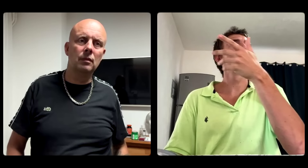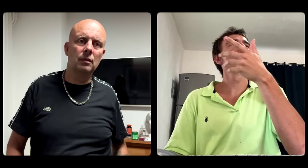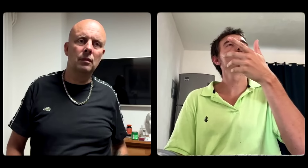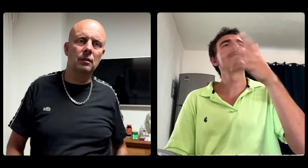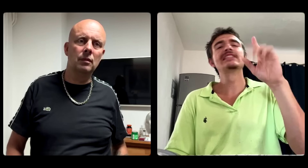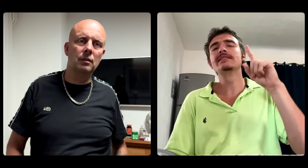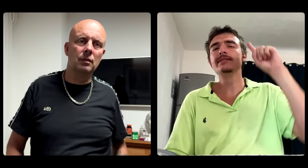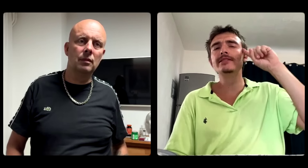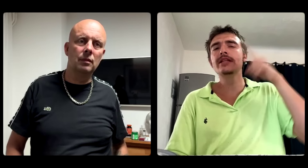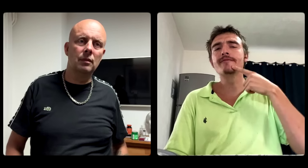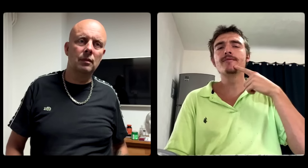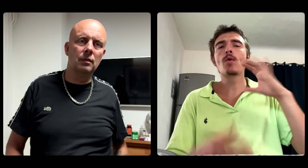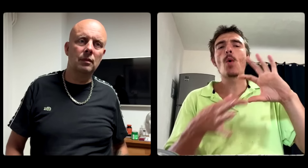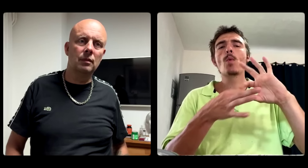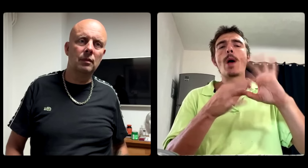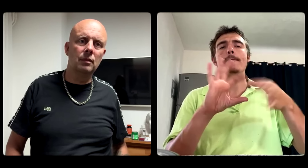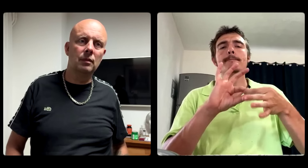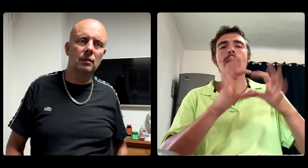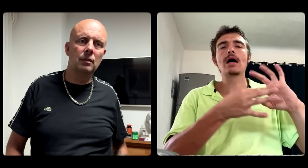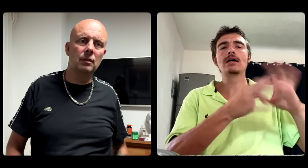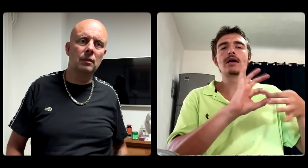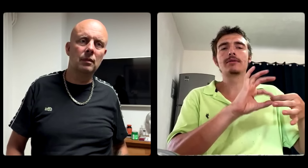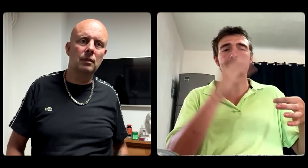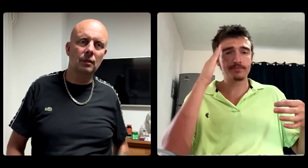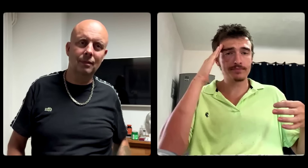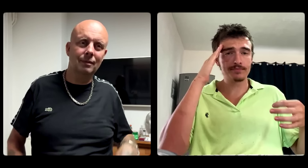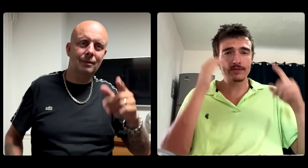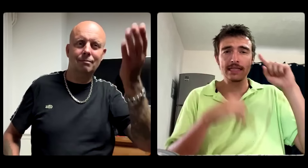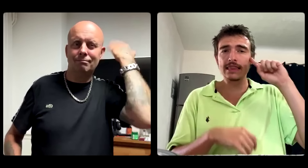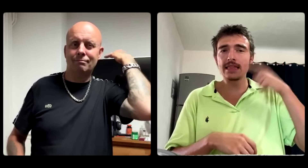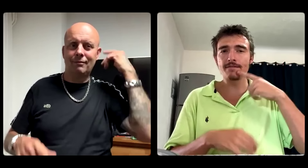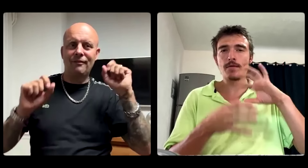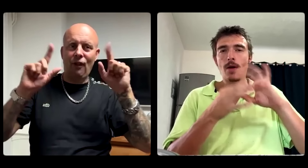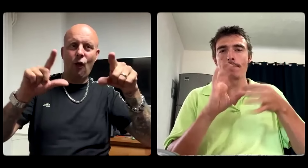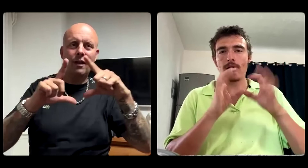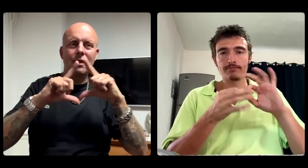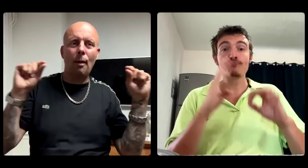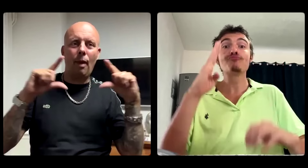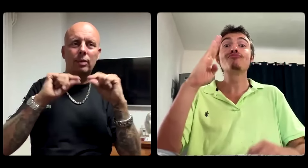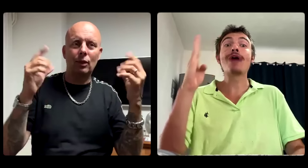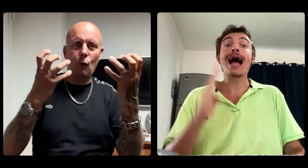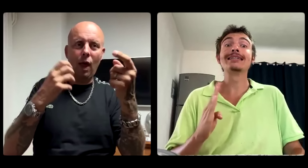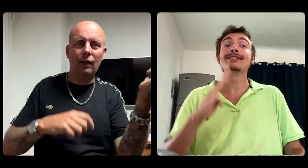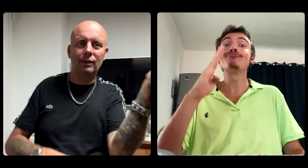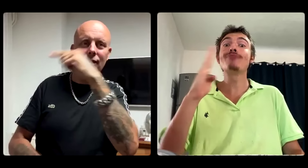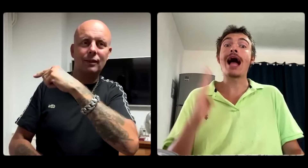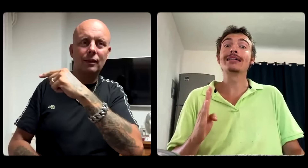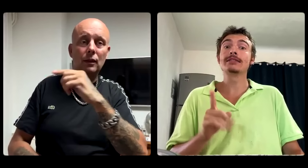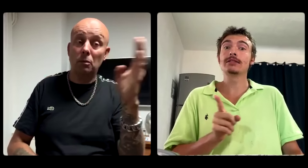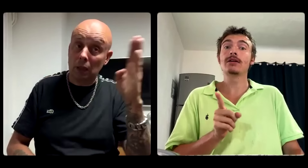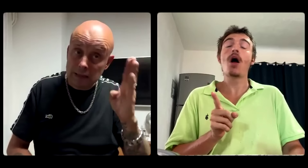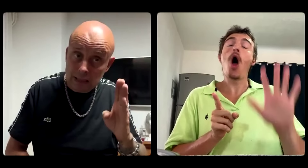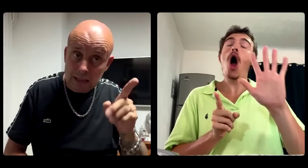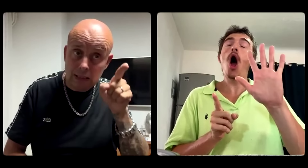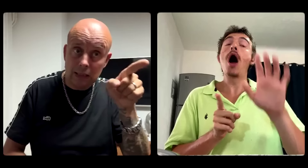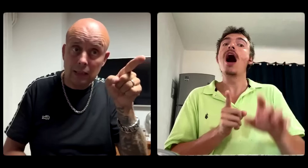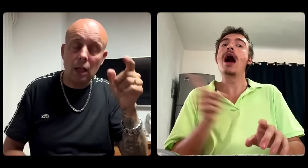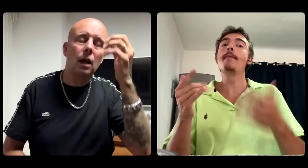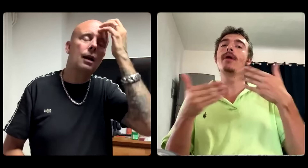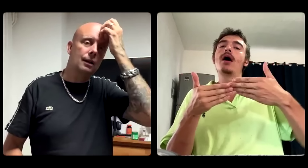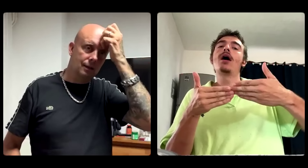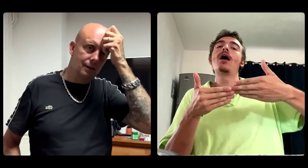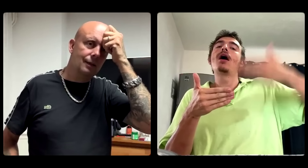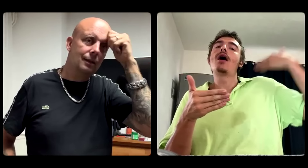Maar ik hoef wel, zeg maar, ik hoef jouw dingen niet, want ik weet dat je niet creatief bent op die dingen. Alleen als jij ooit denkt van, Selina, ik